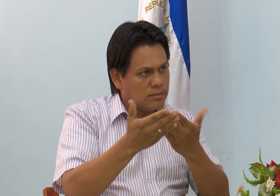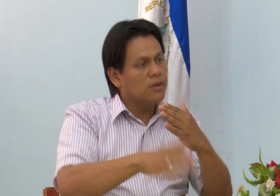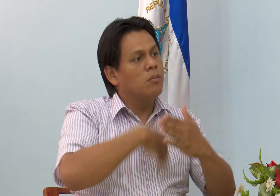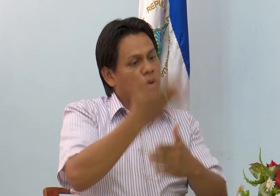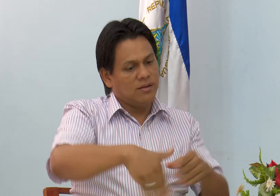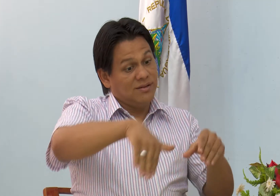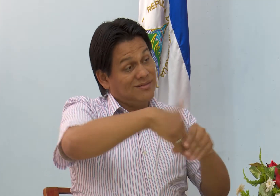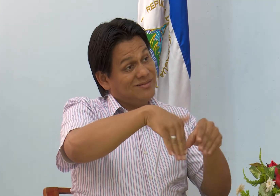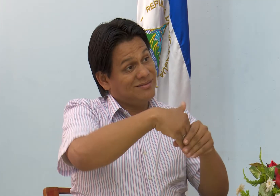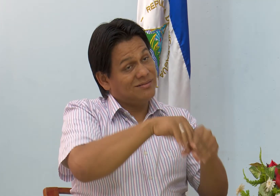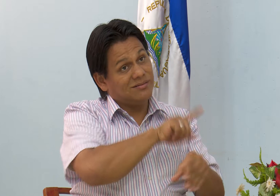Esta experiencia me permitió a mí,